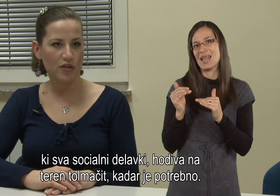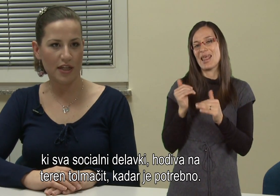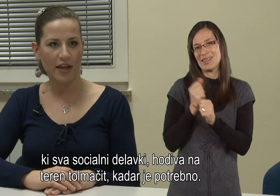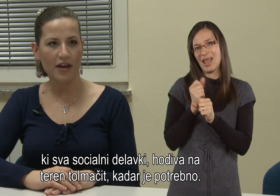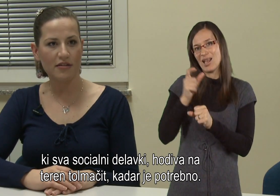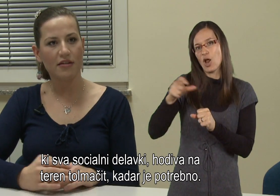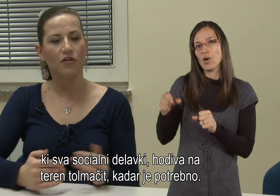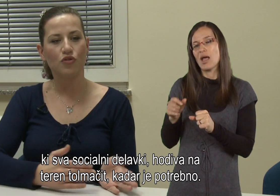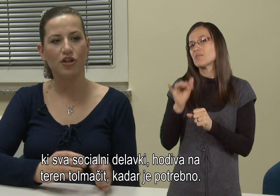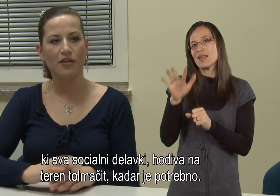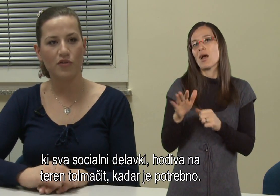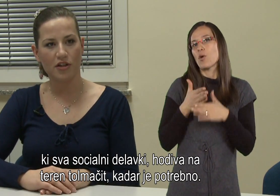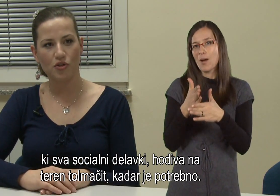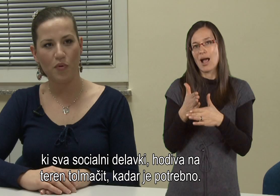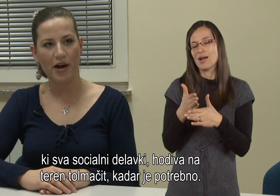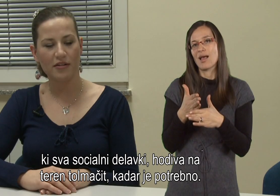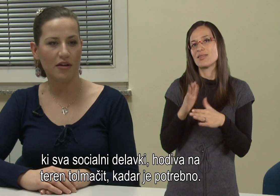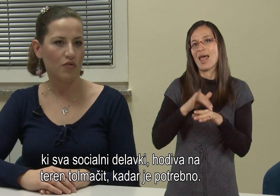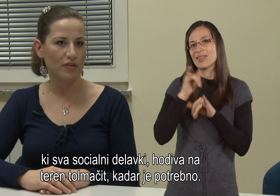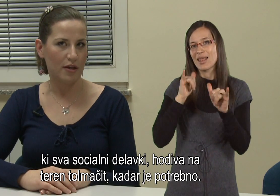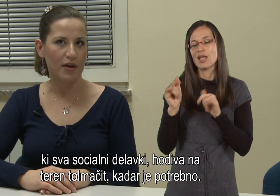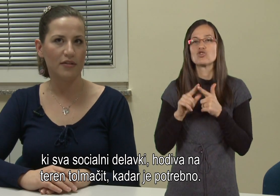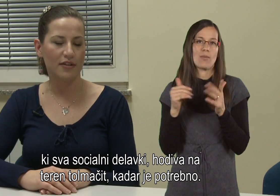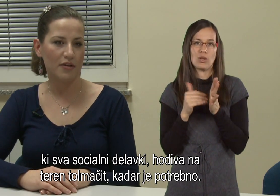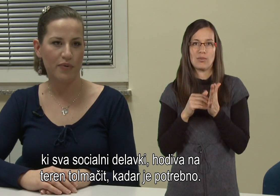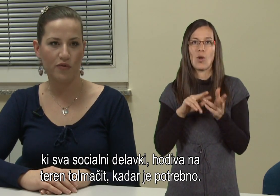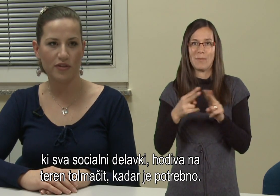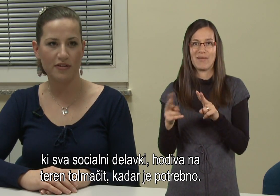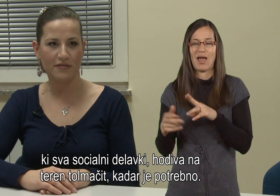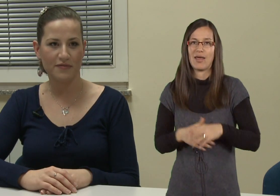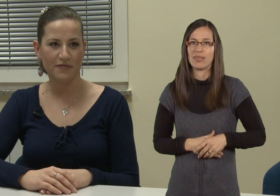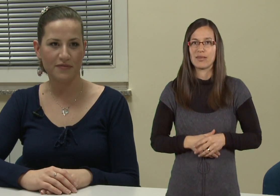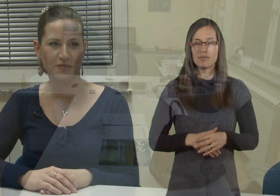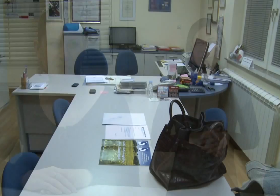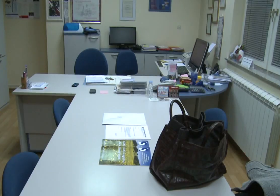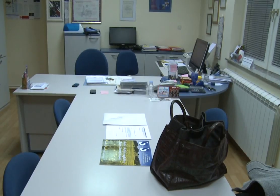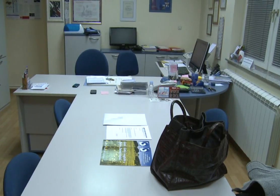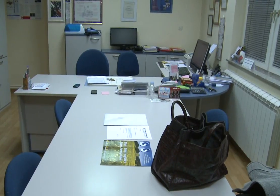socijalne radnice, također idemo, znači, pomagati ako treba na teren prevoditi.